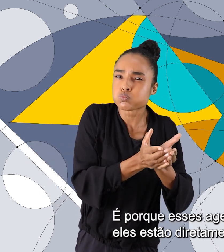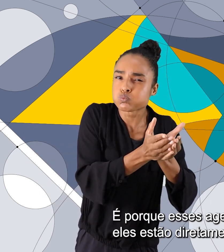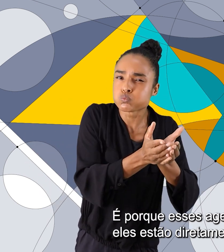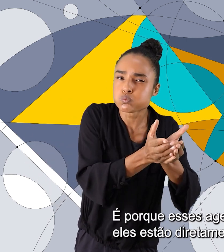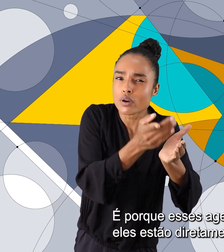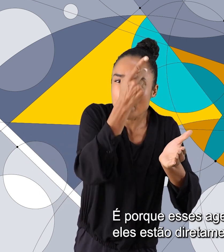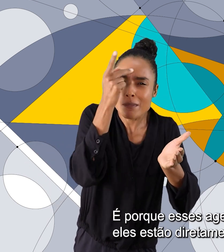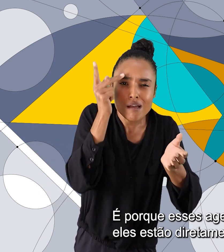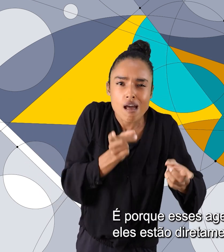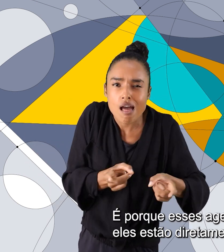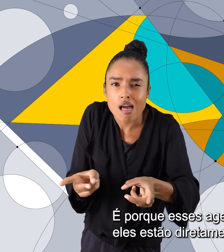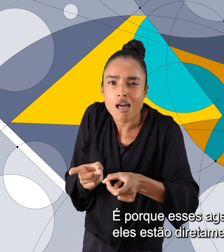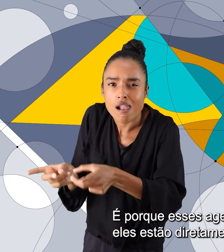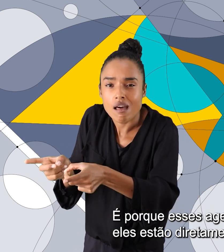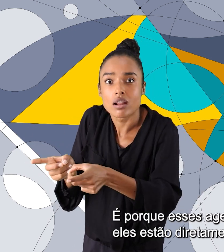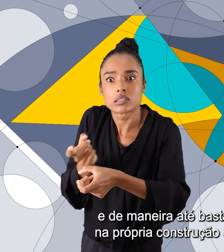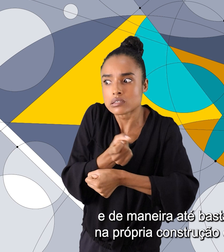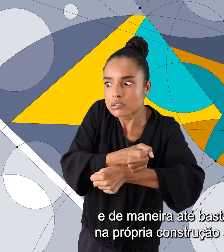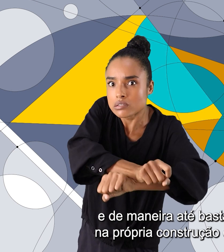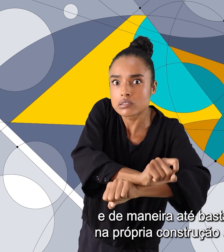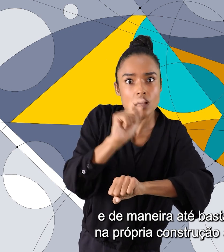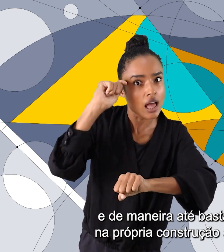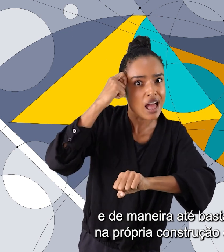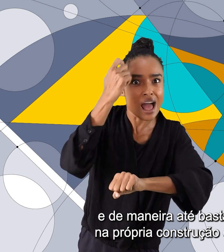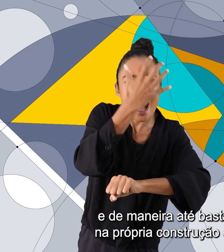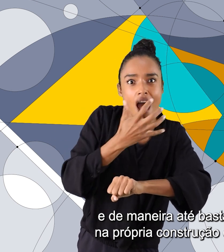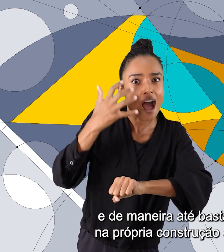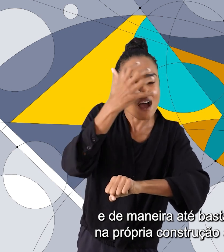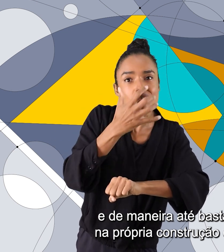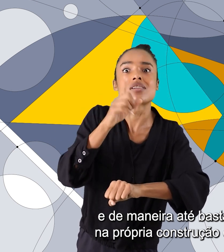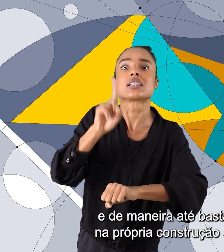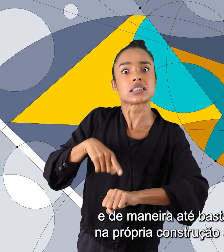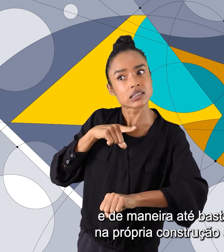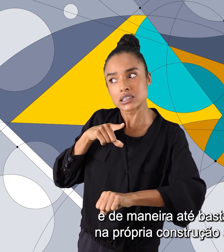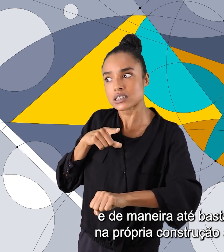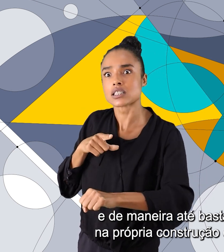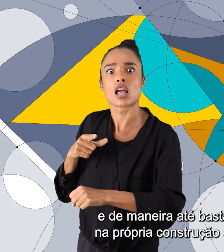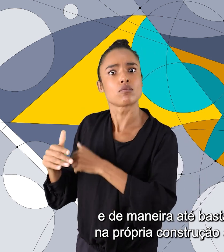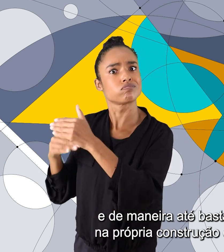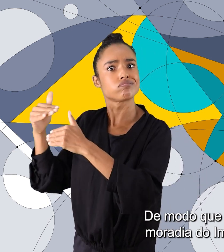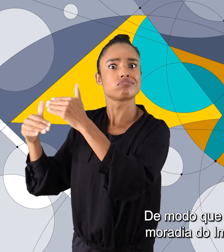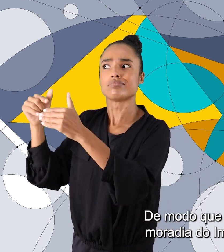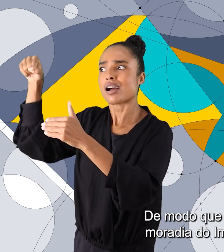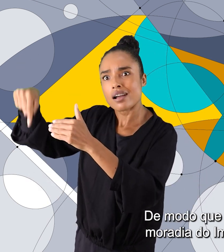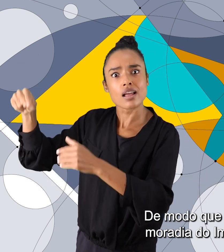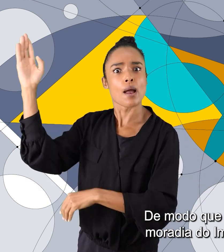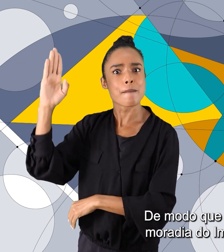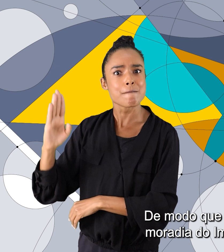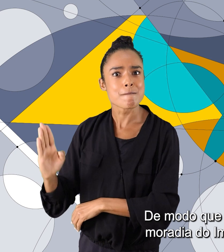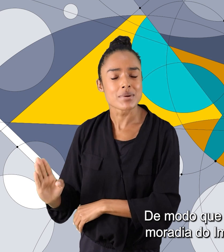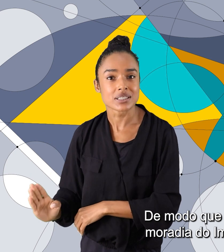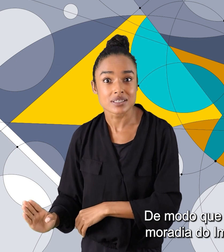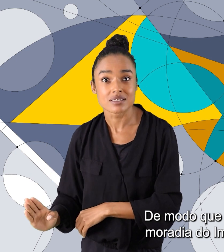tráfico eles estão diretamente envolvidos e de maneira até bastante contundente na própria construção do Estado-nação. De modo que